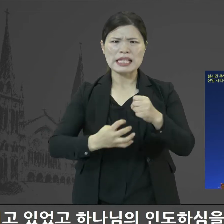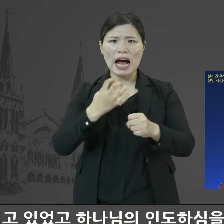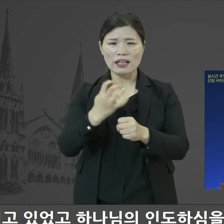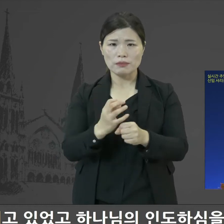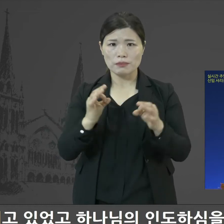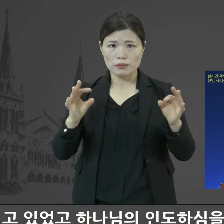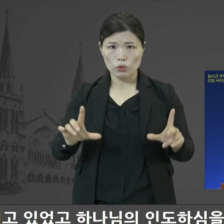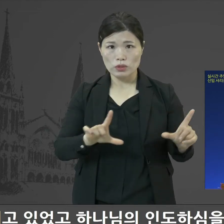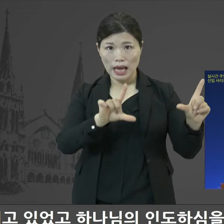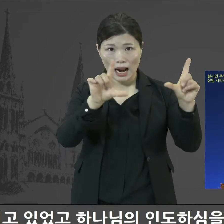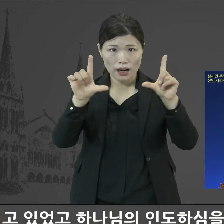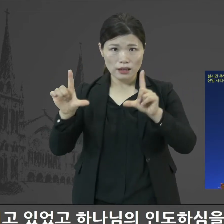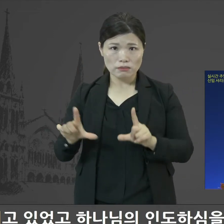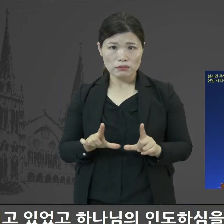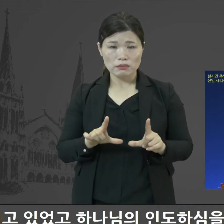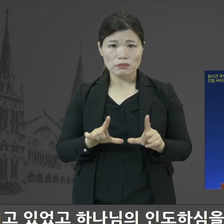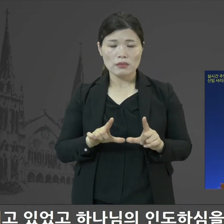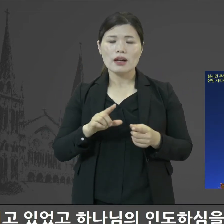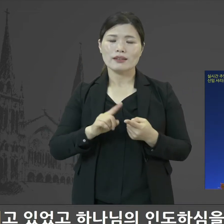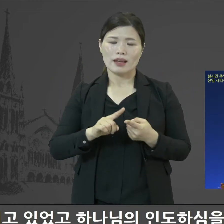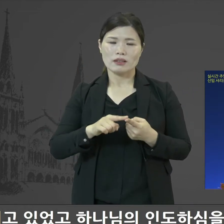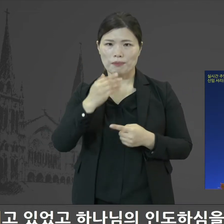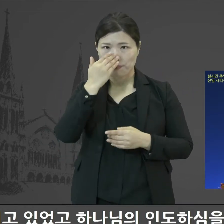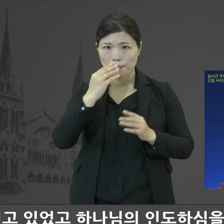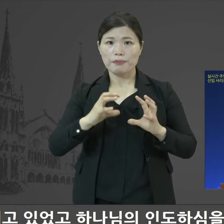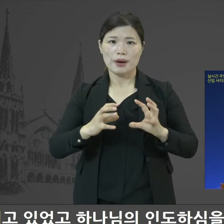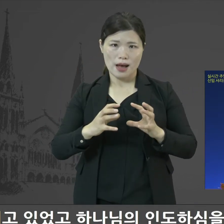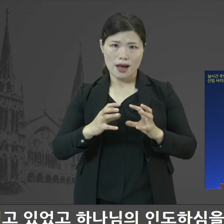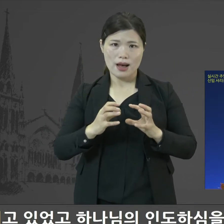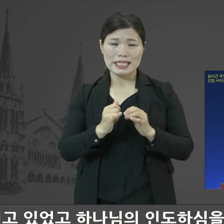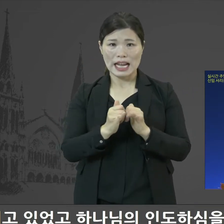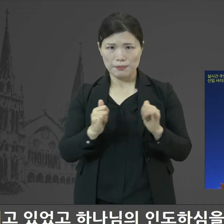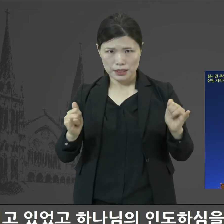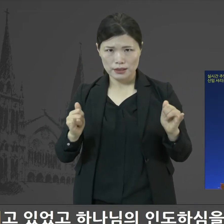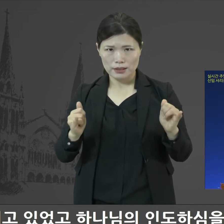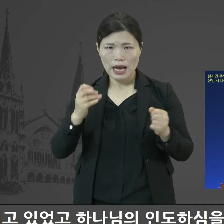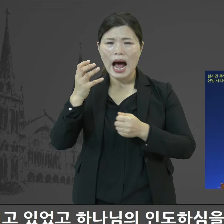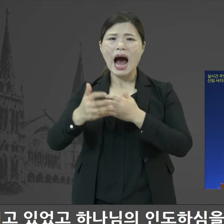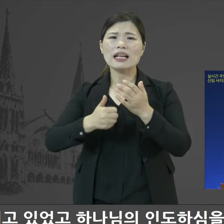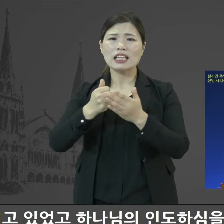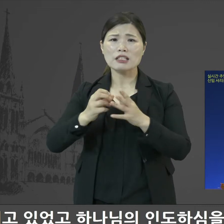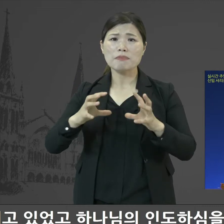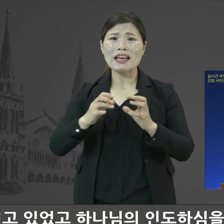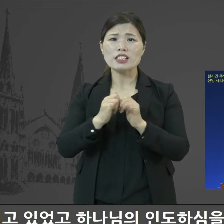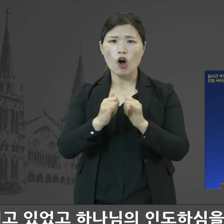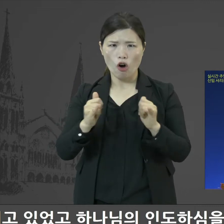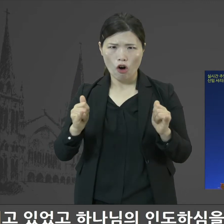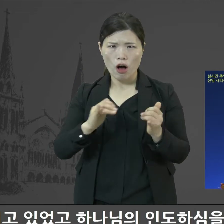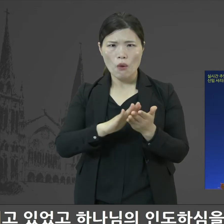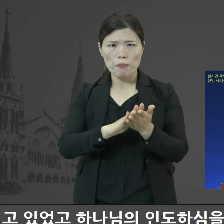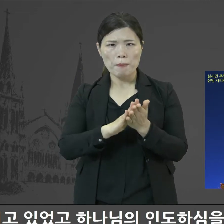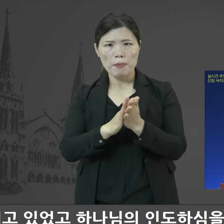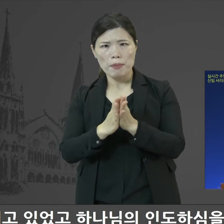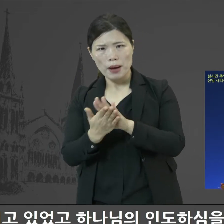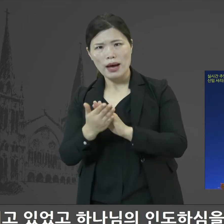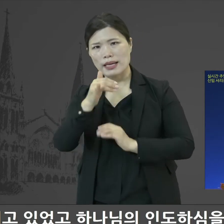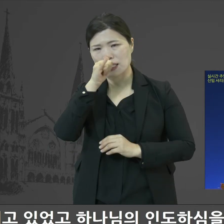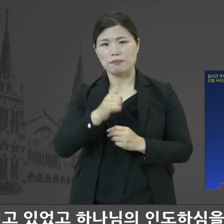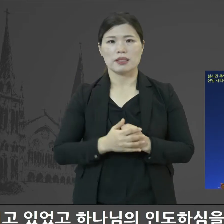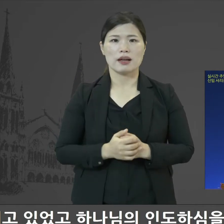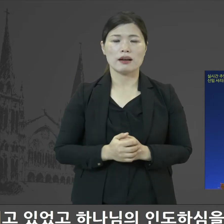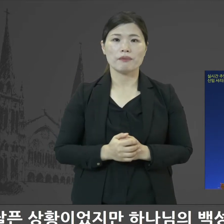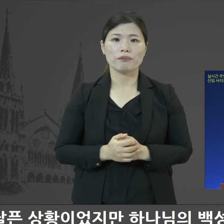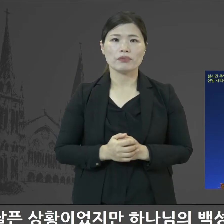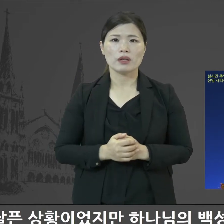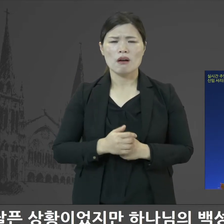삶을 통해서 그들은 비로소 하나님 백성으로 조금씩 세워져 갔던 것이죠.